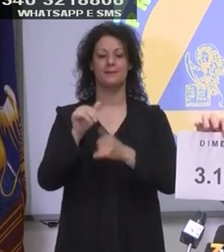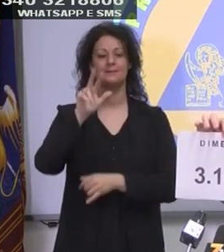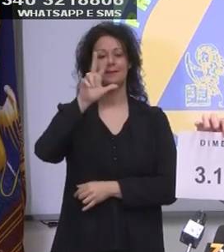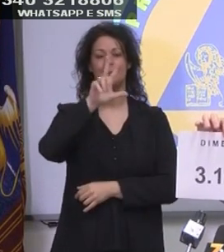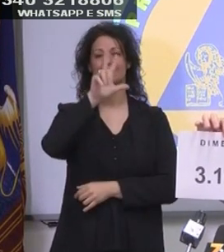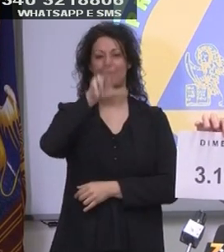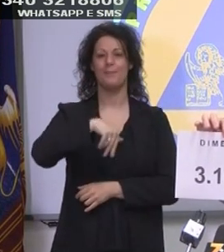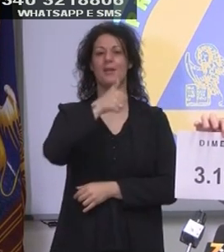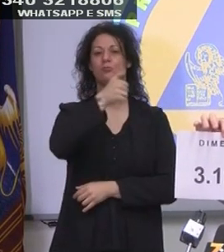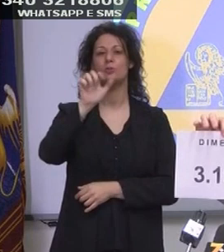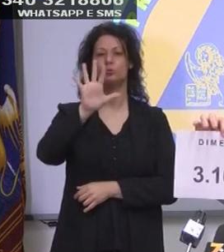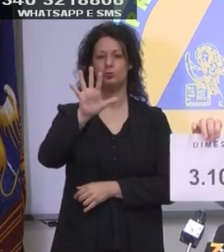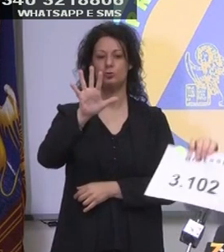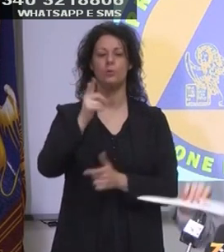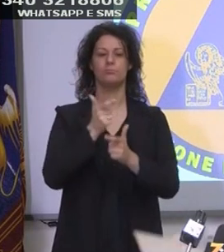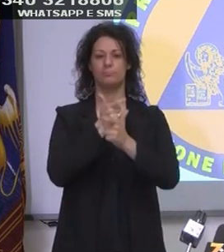di 25 unità.